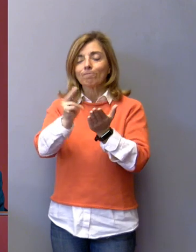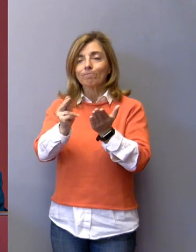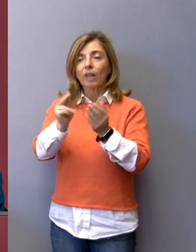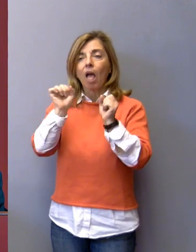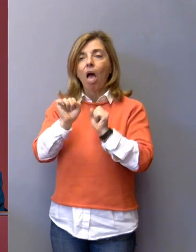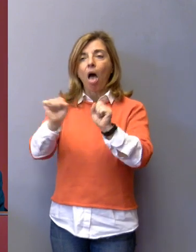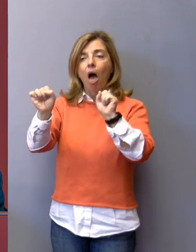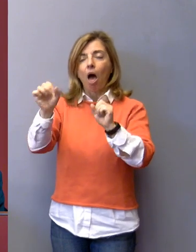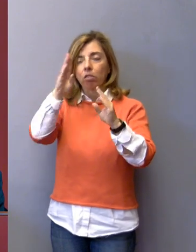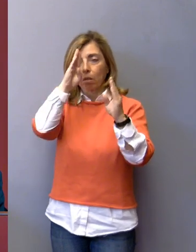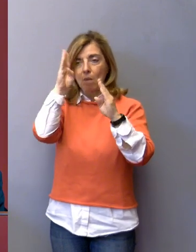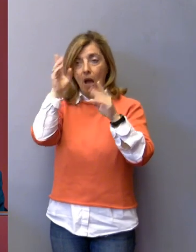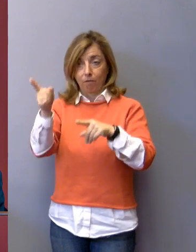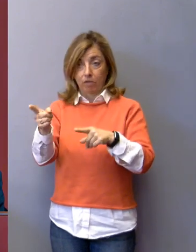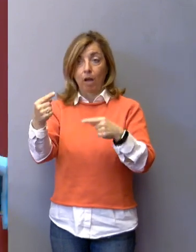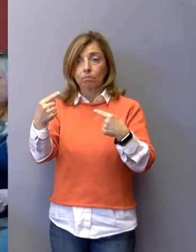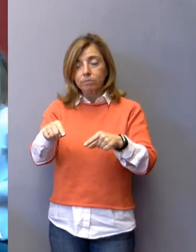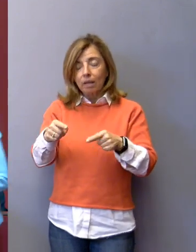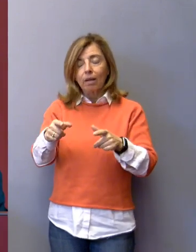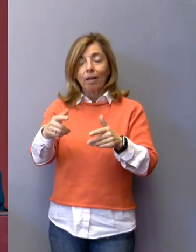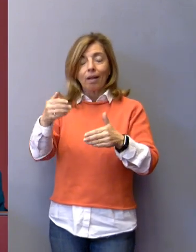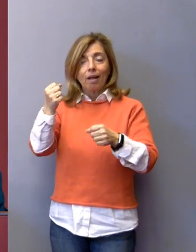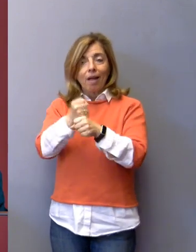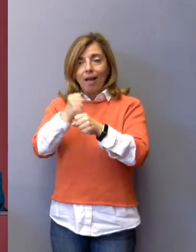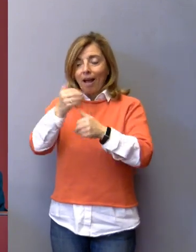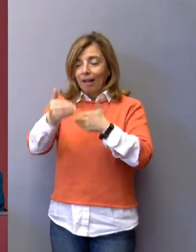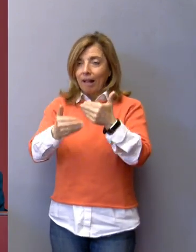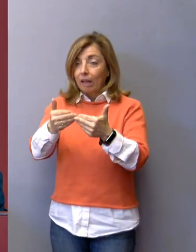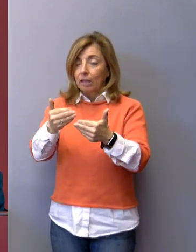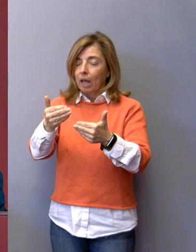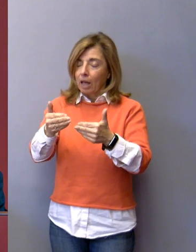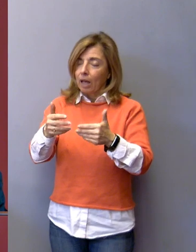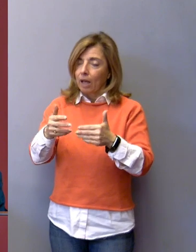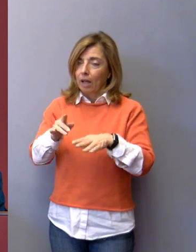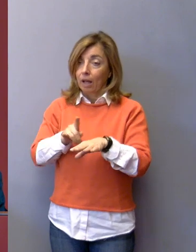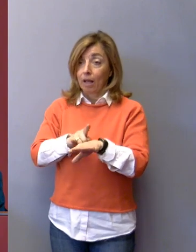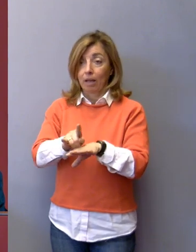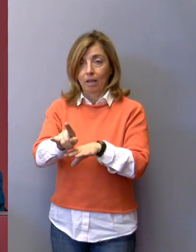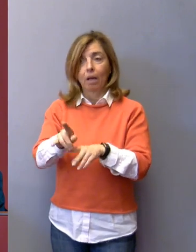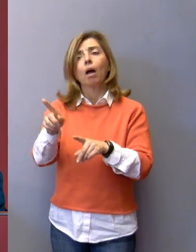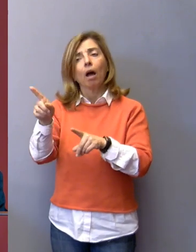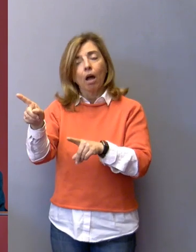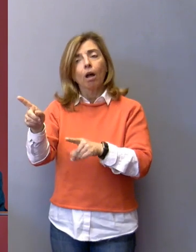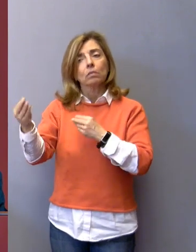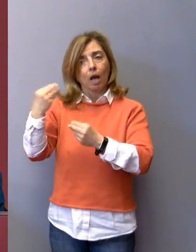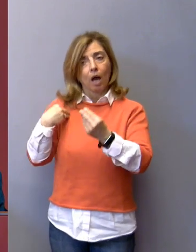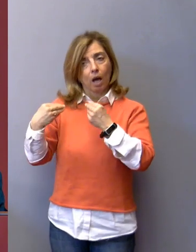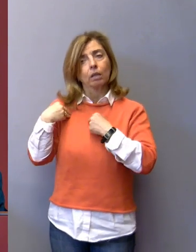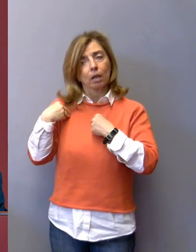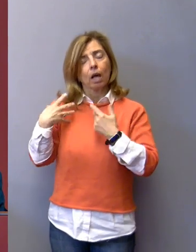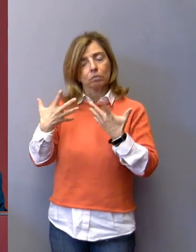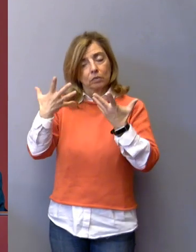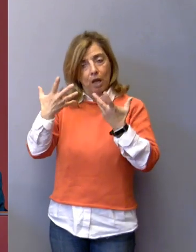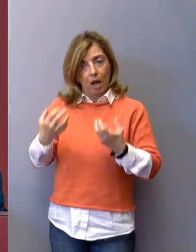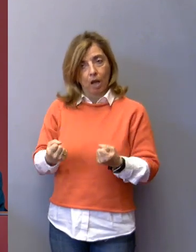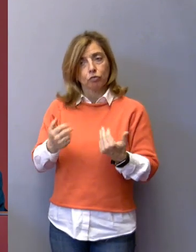una spenditezza di questo cantiere comunque ben venga il suo appello lo raccolgo me ne faccio assolutamente carico nell'interesse del